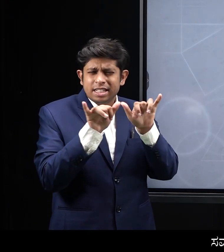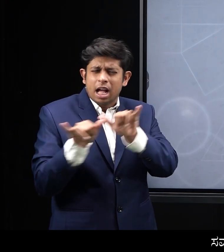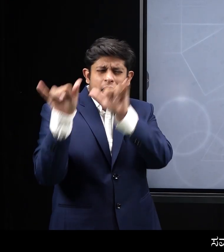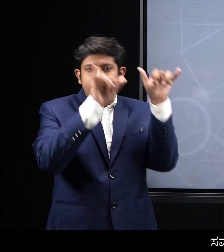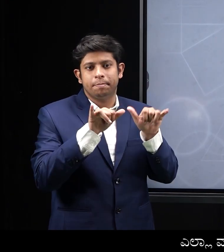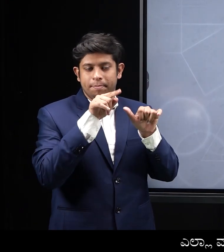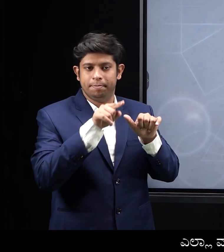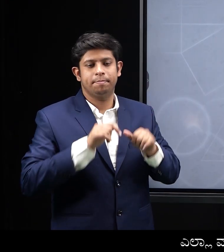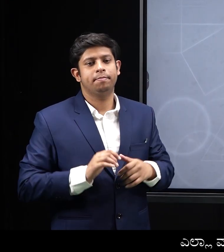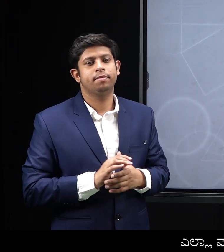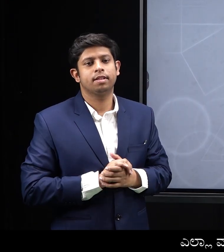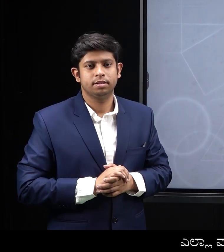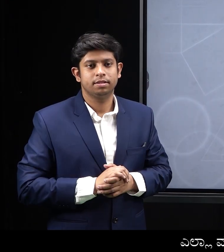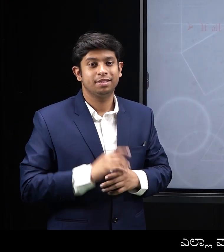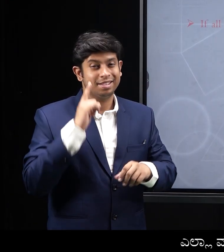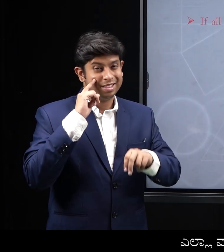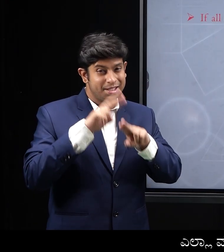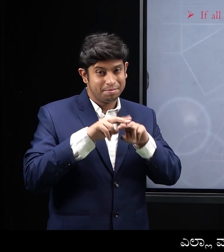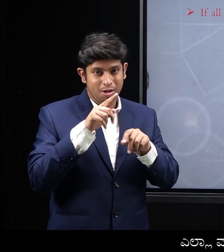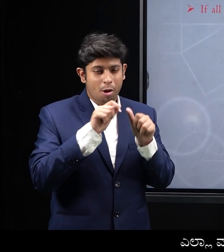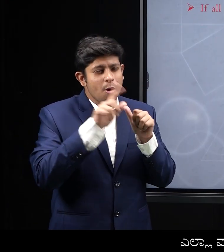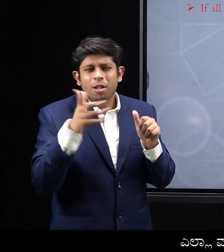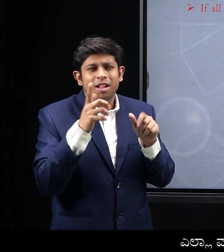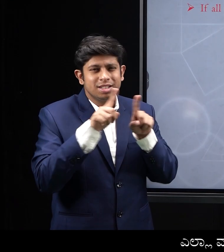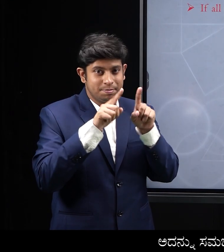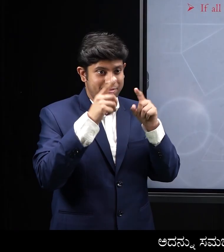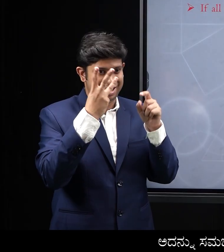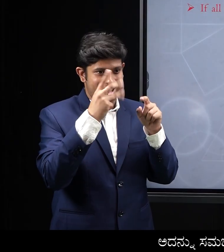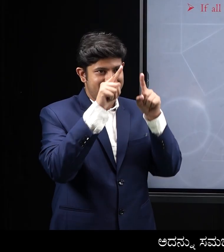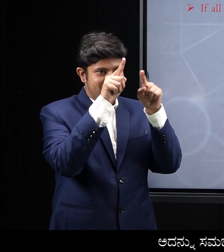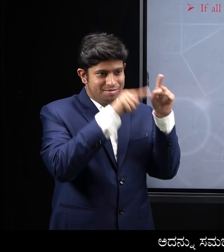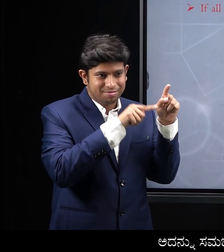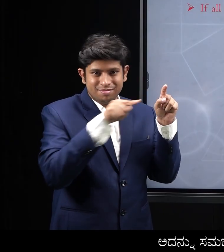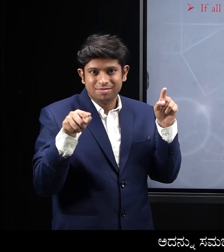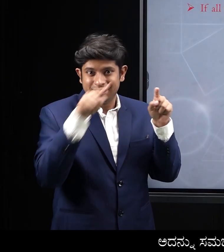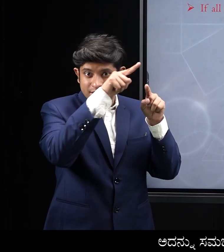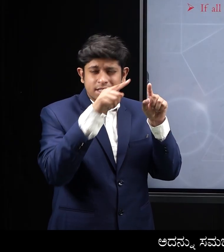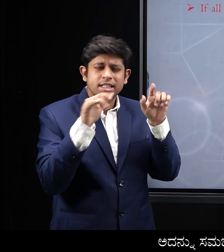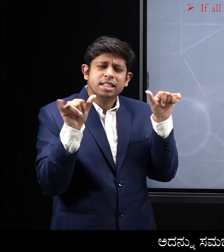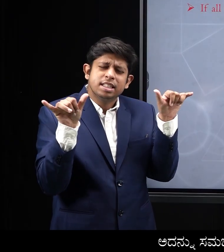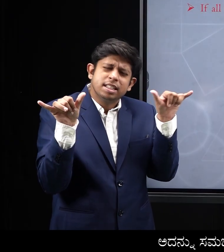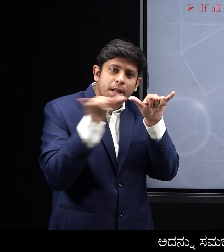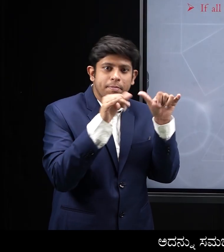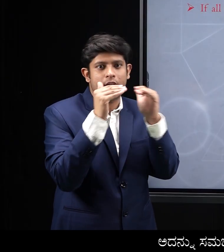ಪ್ರದೇಶ. ಎಲ್ಲ 3 ಬದಿಗಳು ಸಮಾನಾಕಾರವಾಗಿದ್ದರೆ ಅದನ್ನು ಸಮಬಾಹು ತ್ರಿಕೋನ ಎಂದು